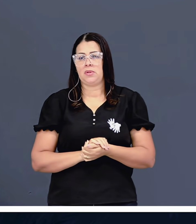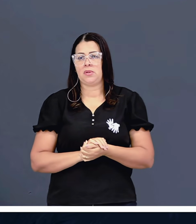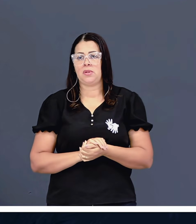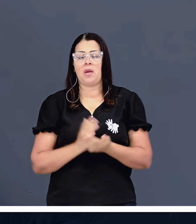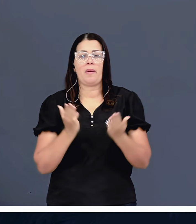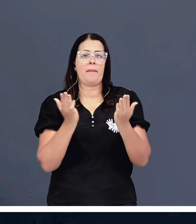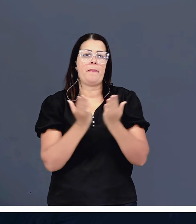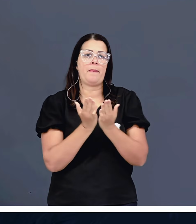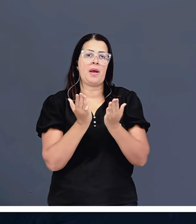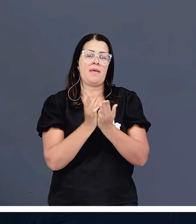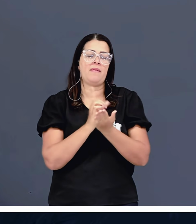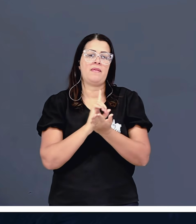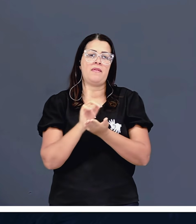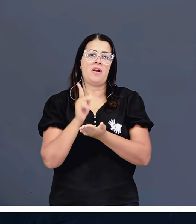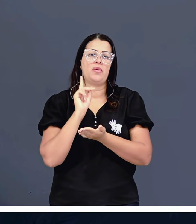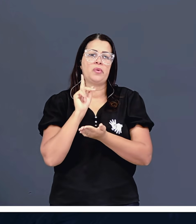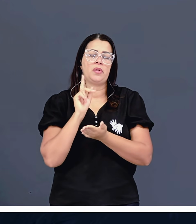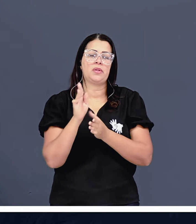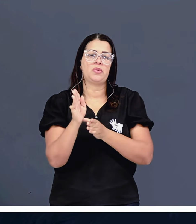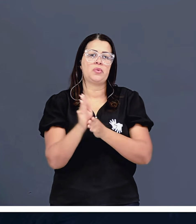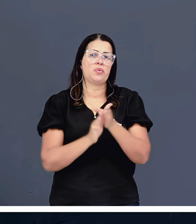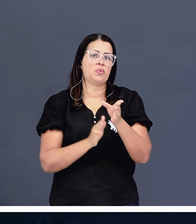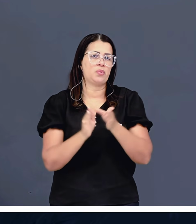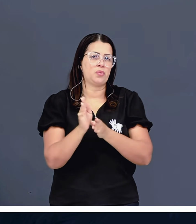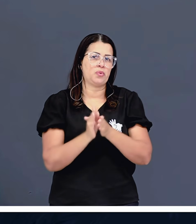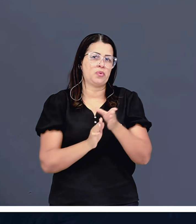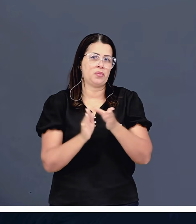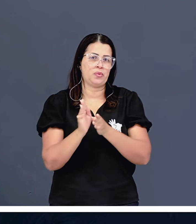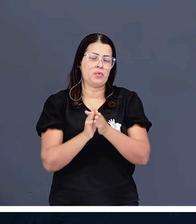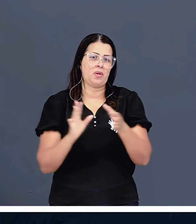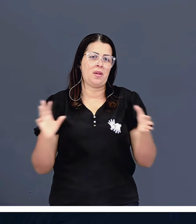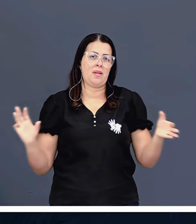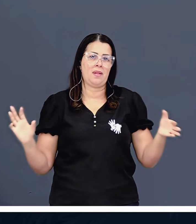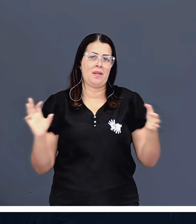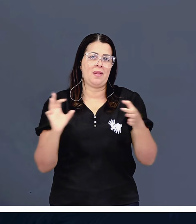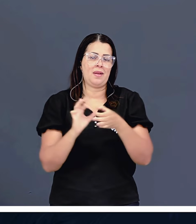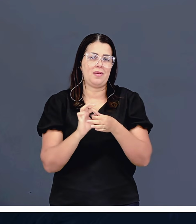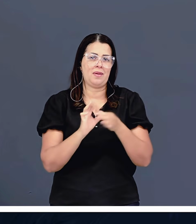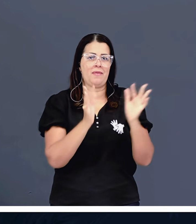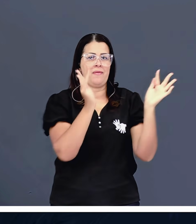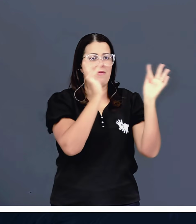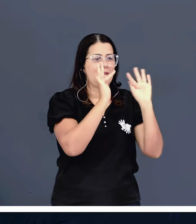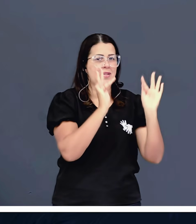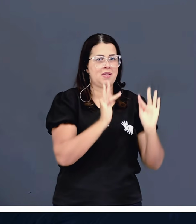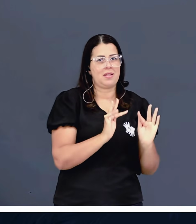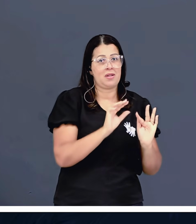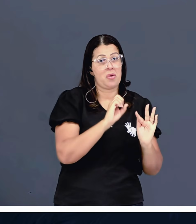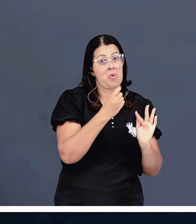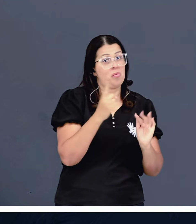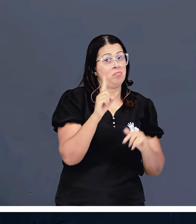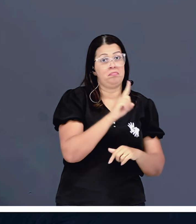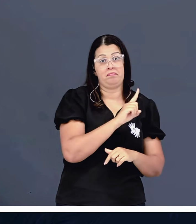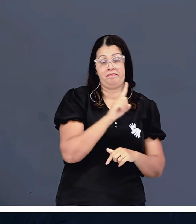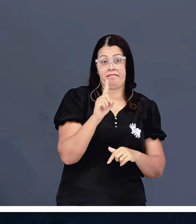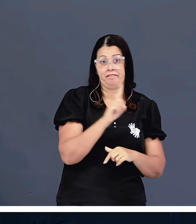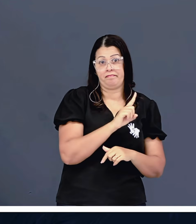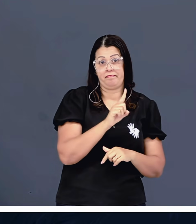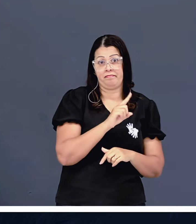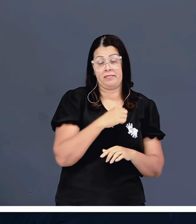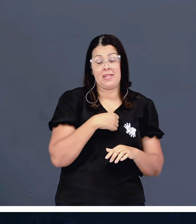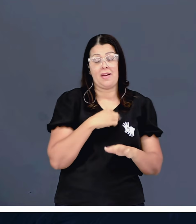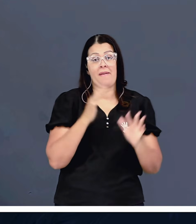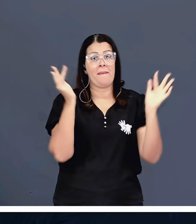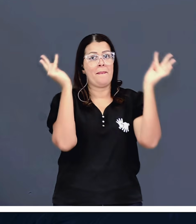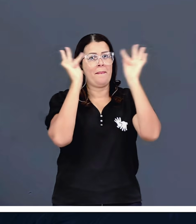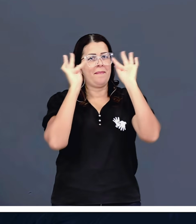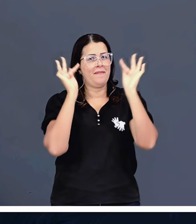A palavra está retratando o conselho intimamente ligado à felicidade ou não. Como é feliz